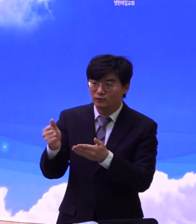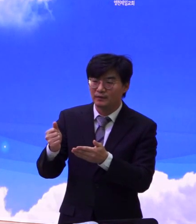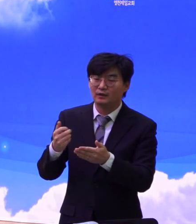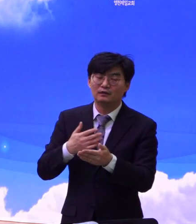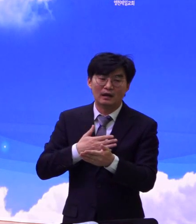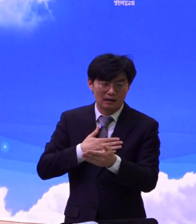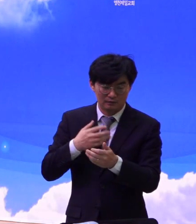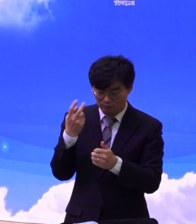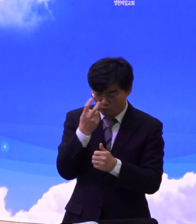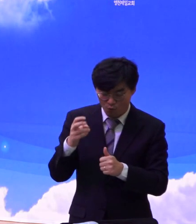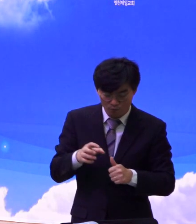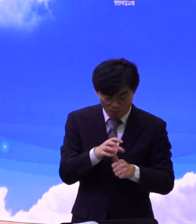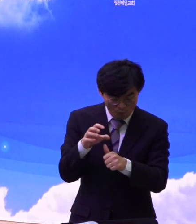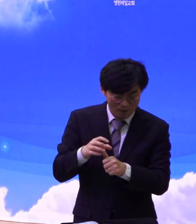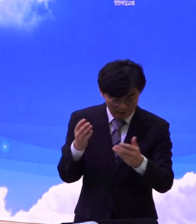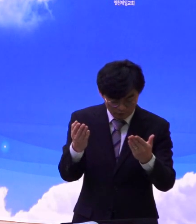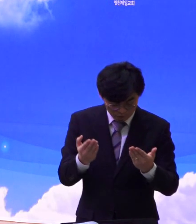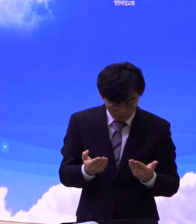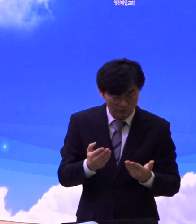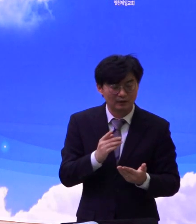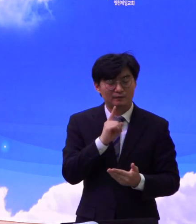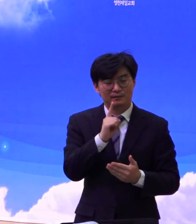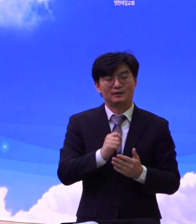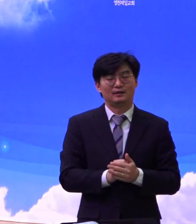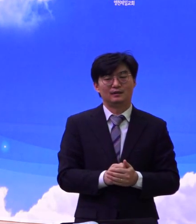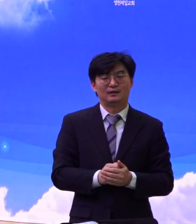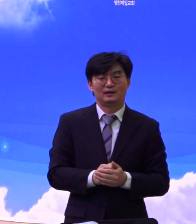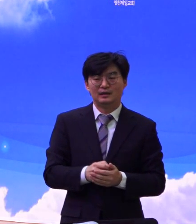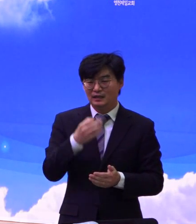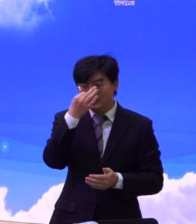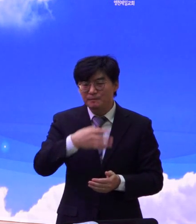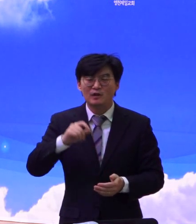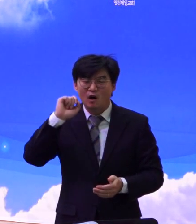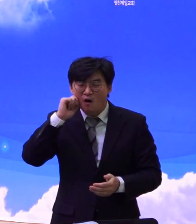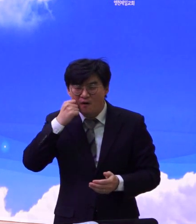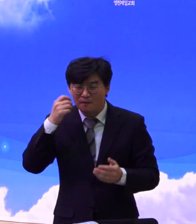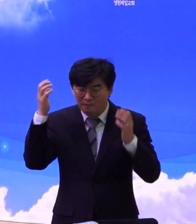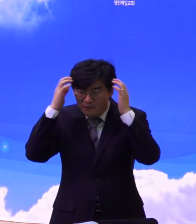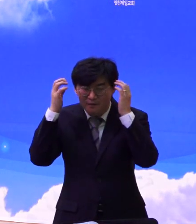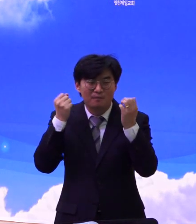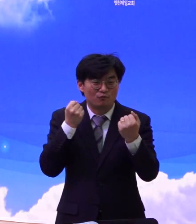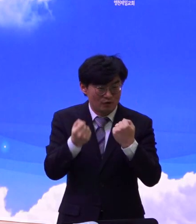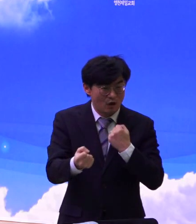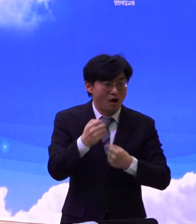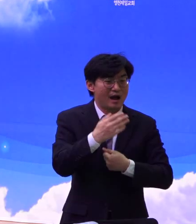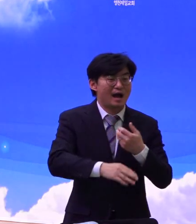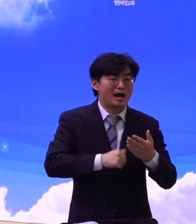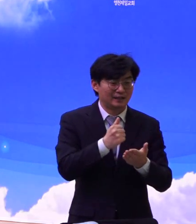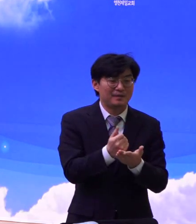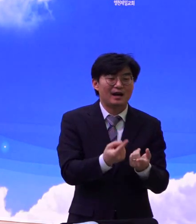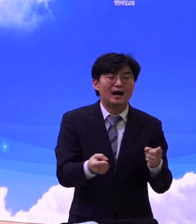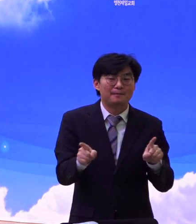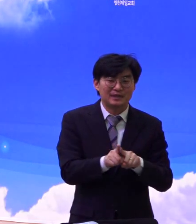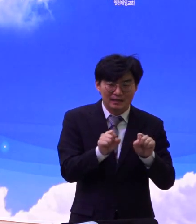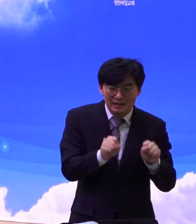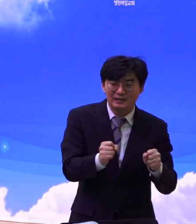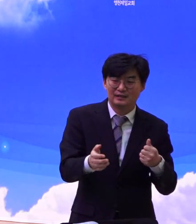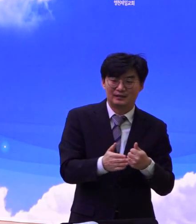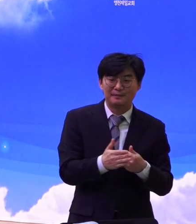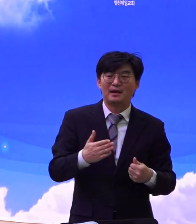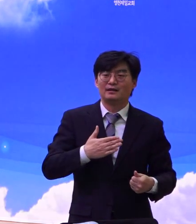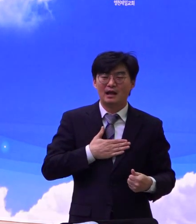나를 안위하시나이다. 다윗이 이렇게 고백했습니다. 주께서 나와 함께 하시니라. 사망의 음침한 골짜기로 다닐지라도